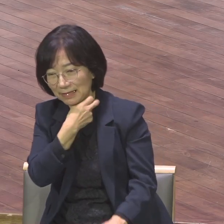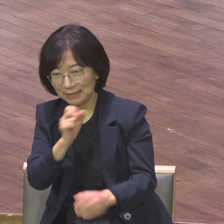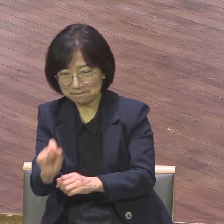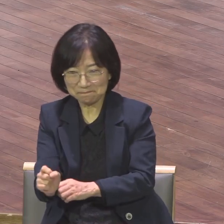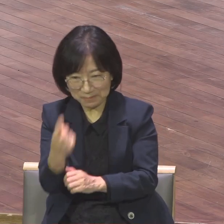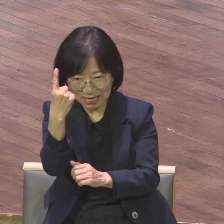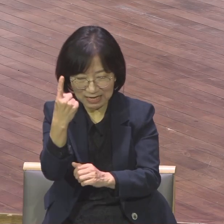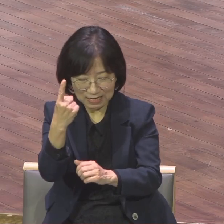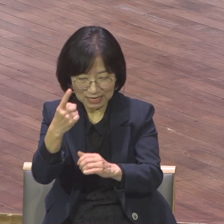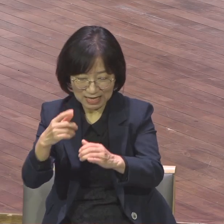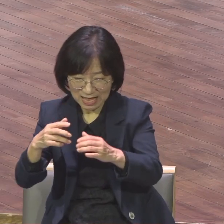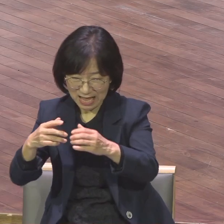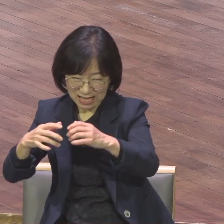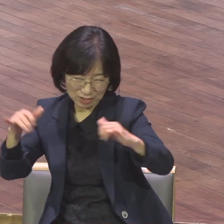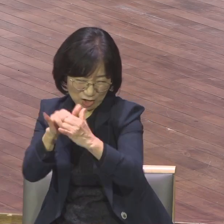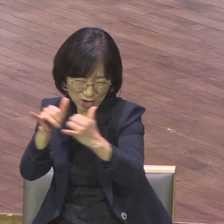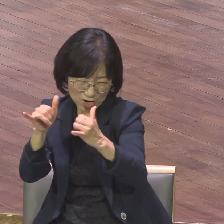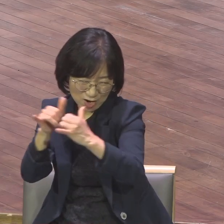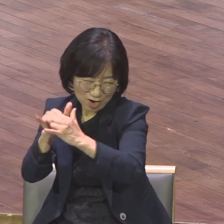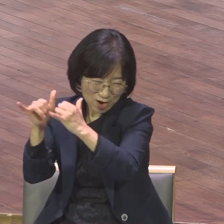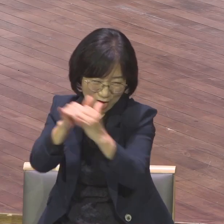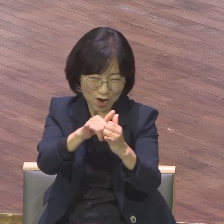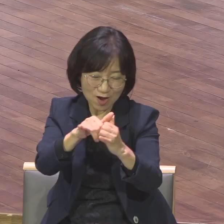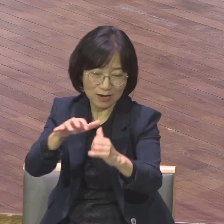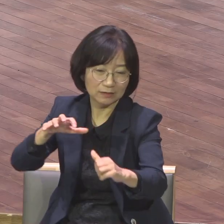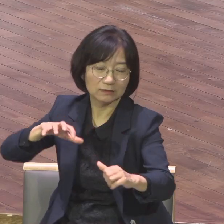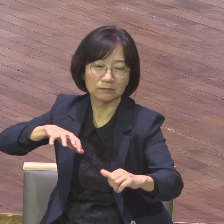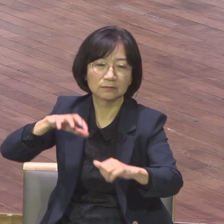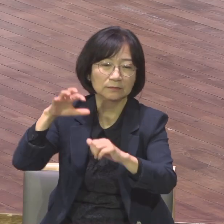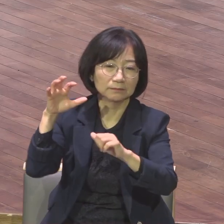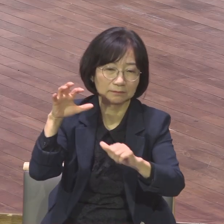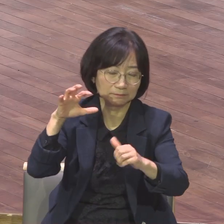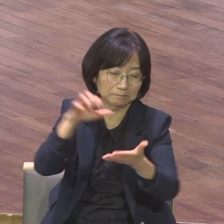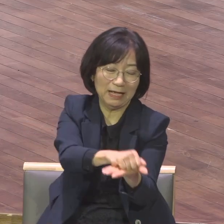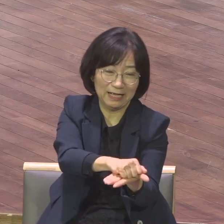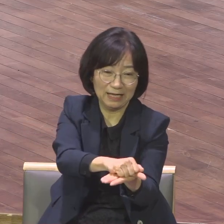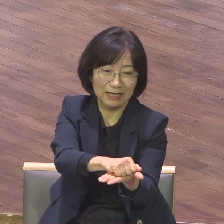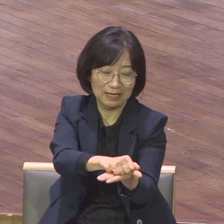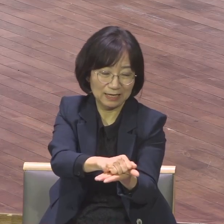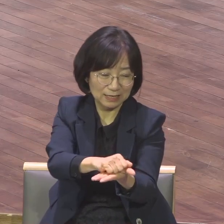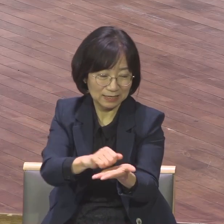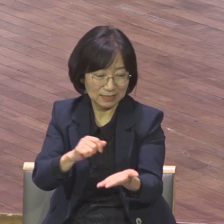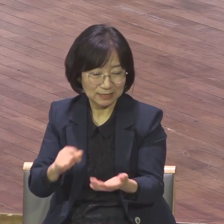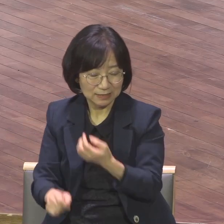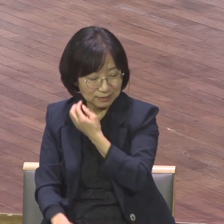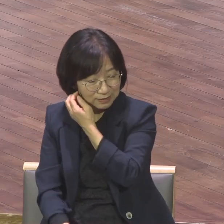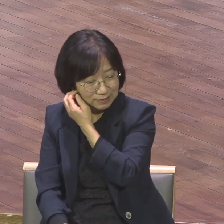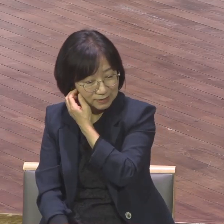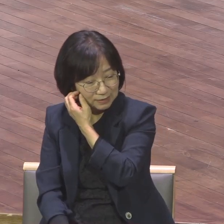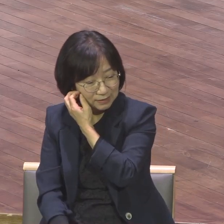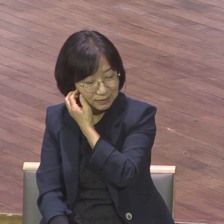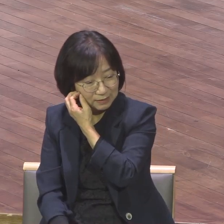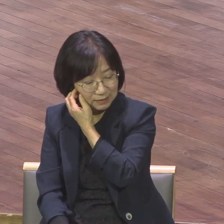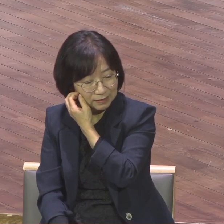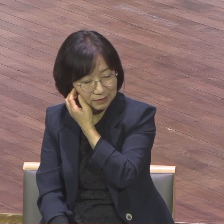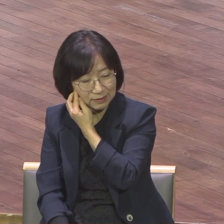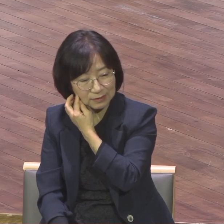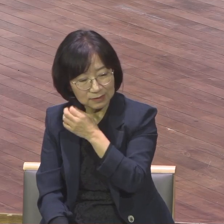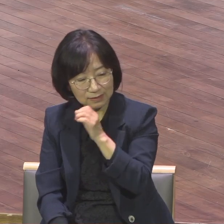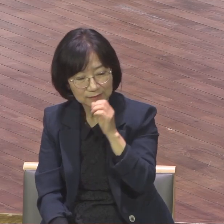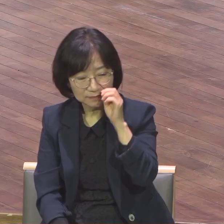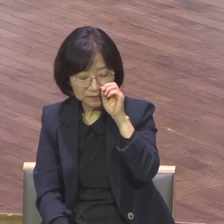이 배반해서 전쟁이 붙었는데 바벨론에게 전쟁하다가 전사를 합니다. 전사하고 그 아들